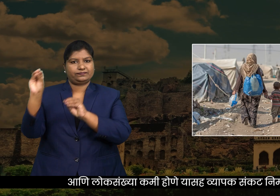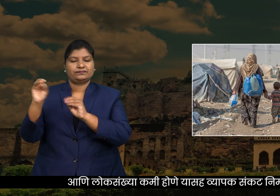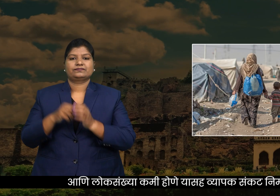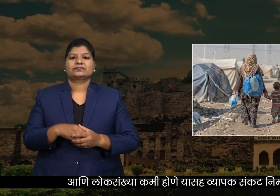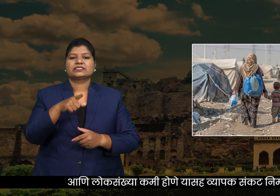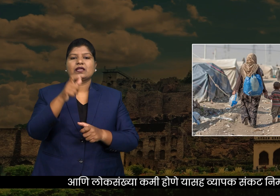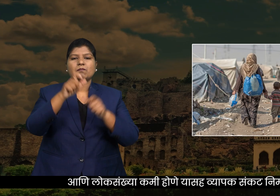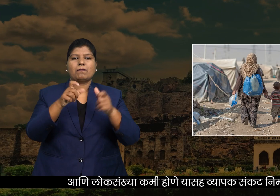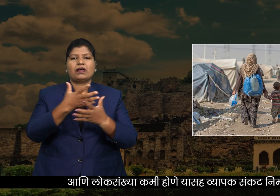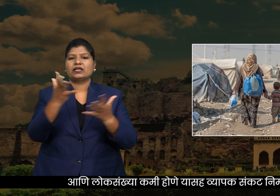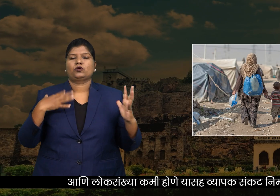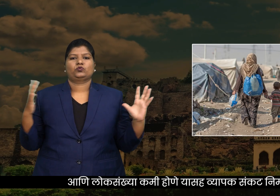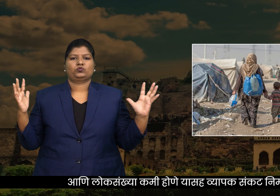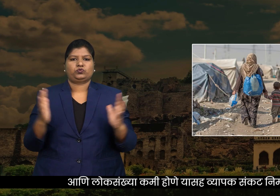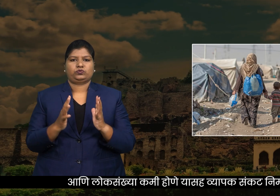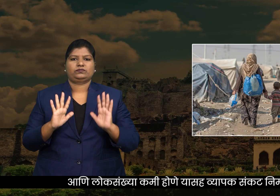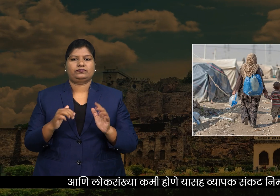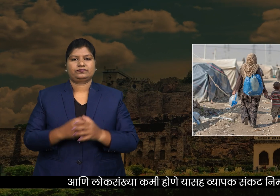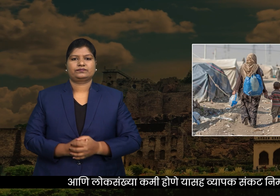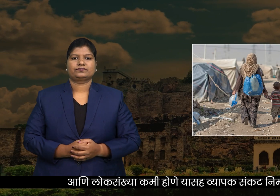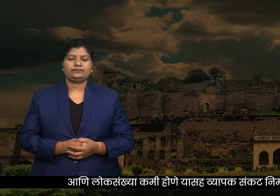निर्माण झाले.